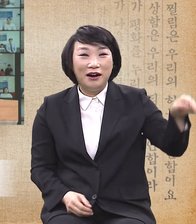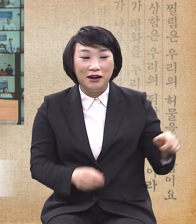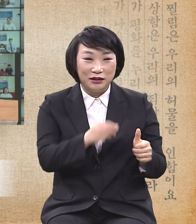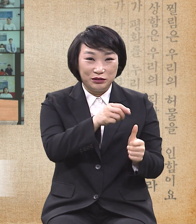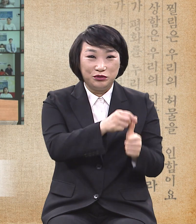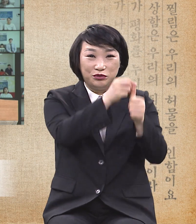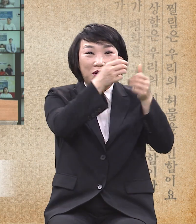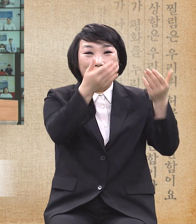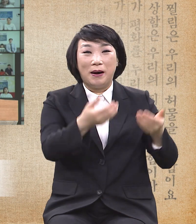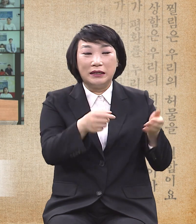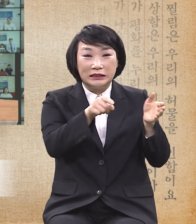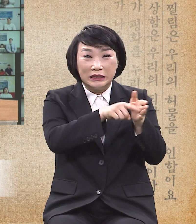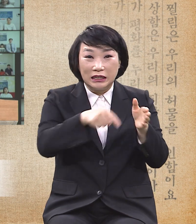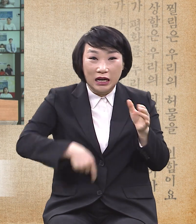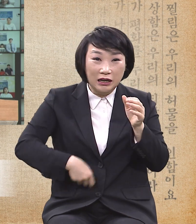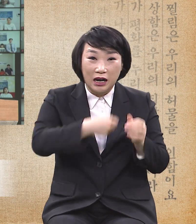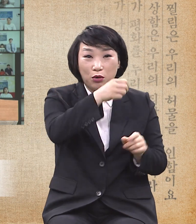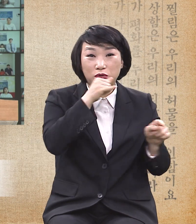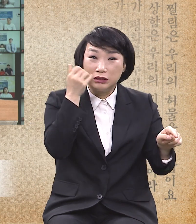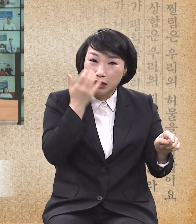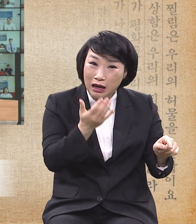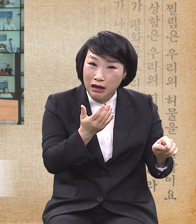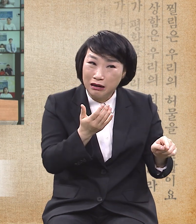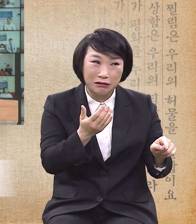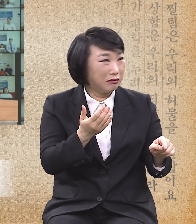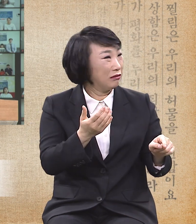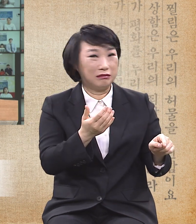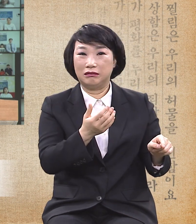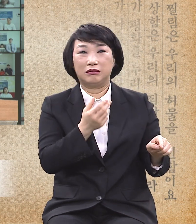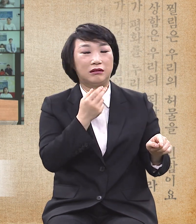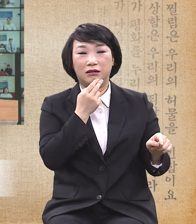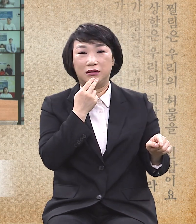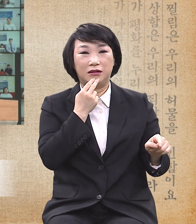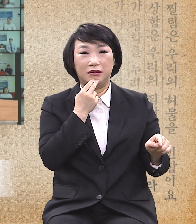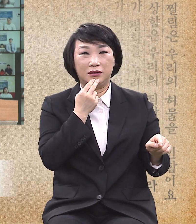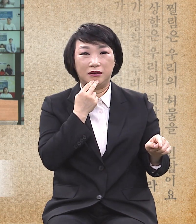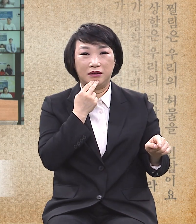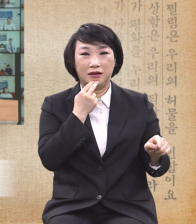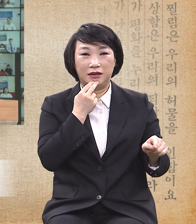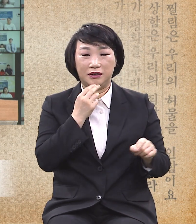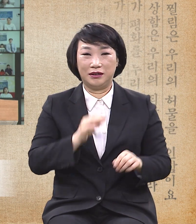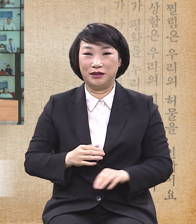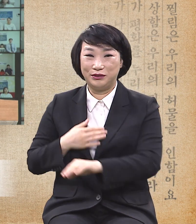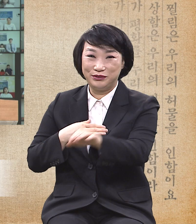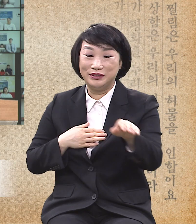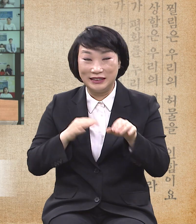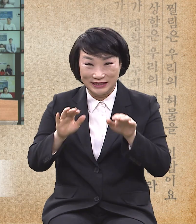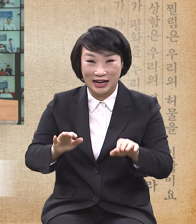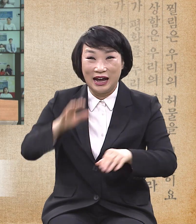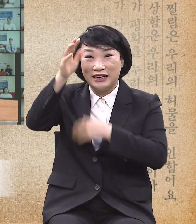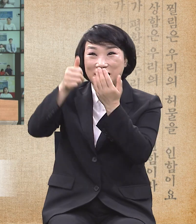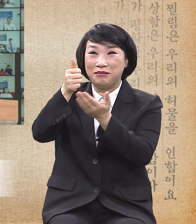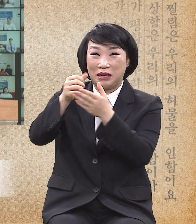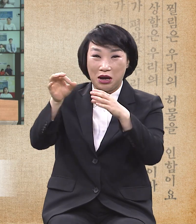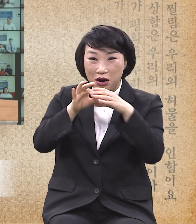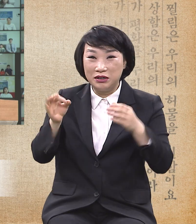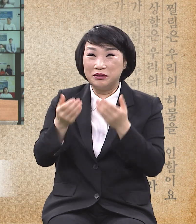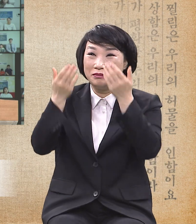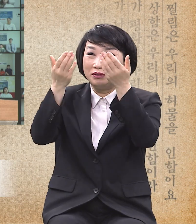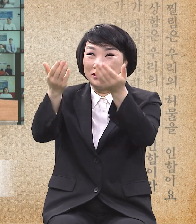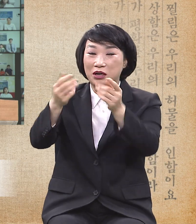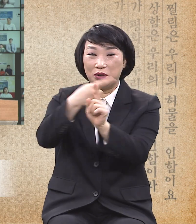구원받은 신앙 양심이 있는 사람이 없는 사람이요. 우리 하나님께 헌금